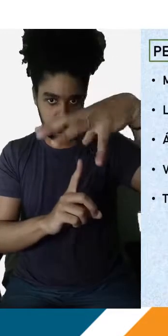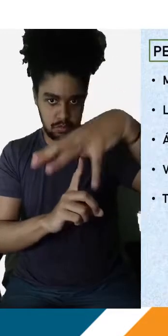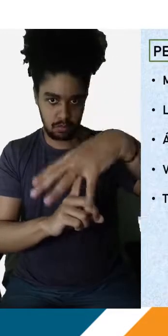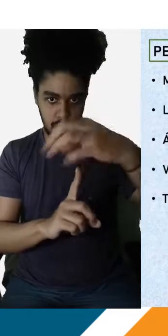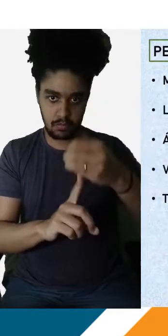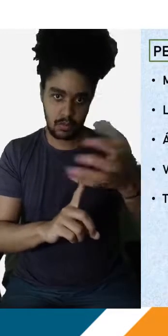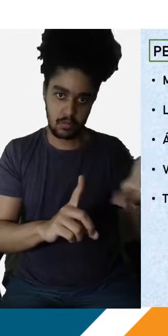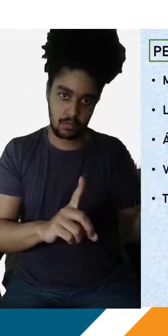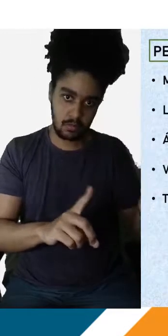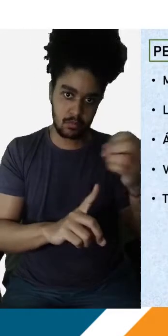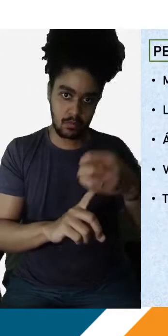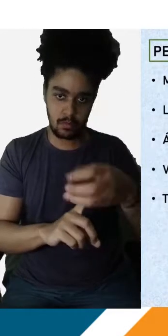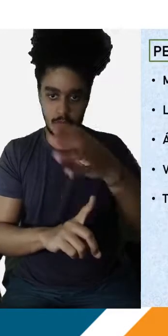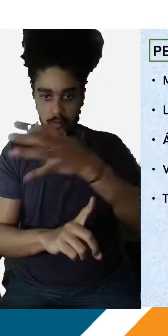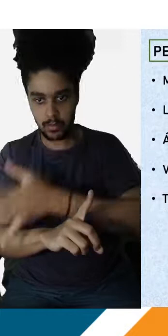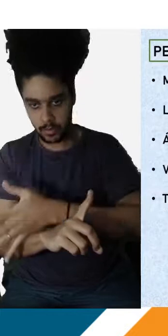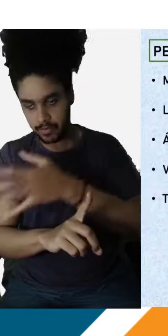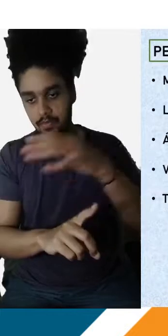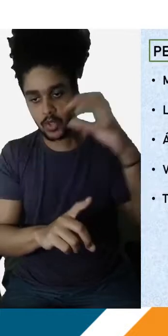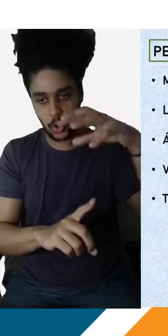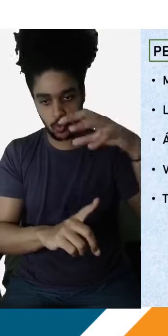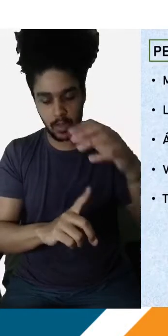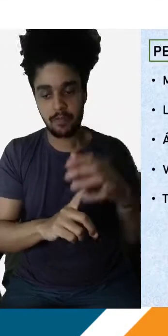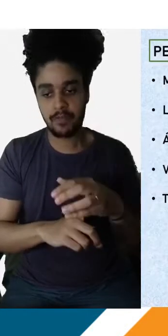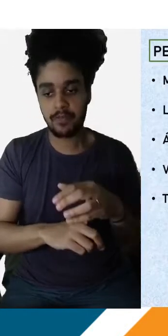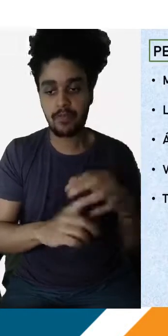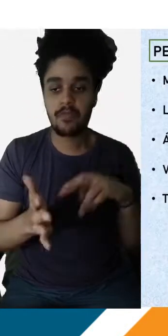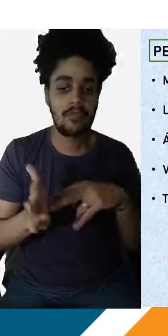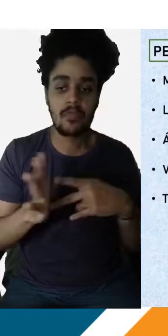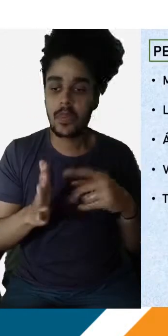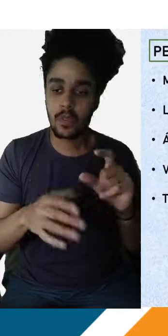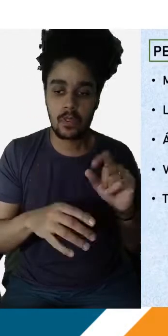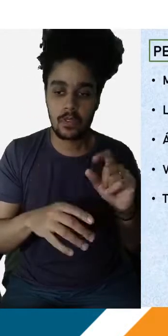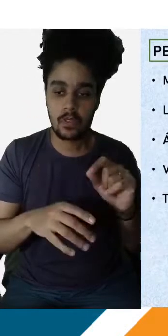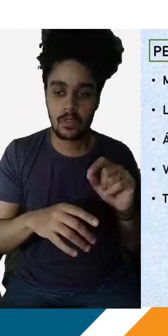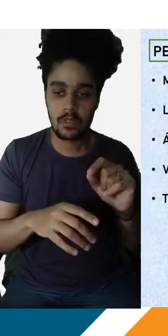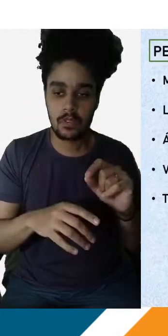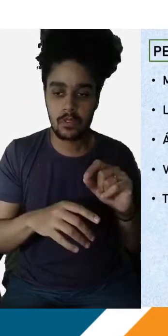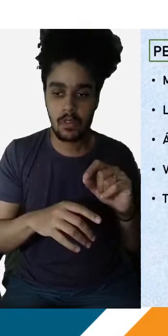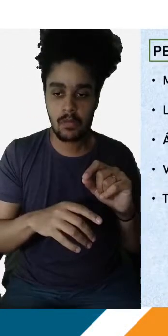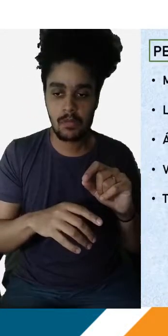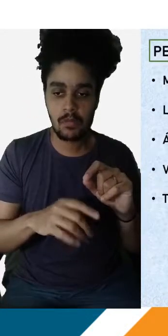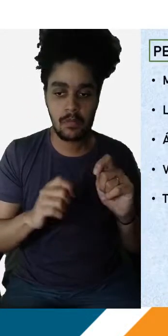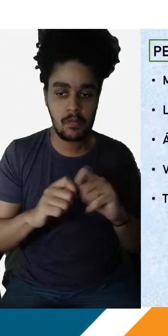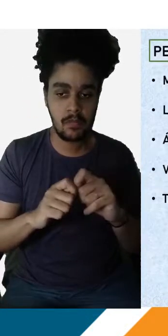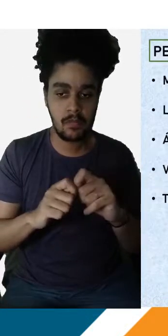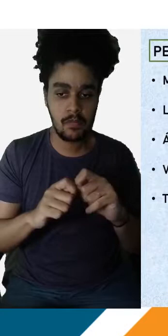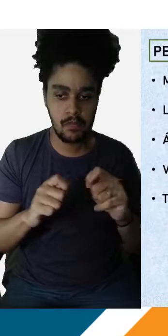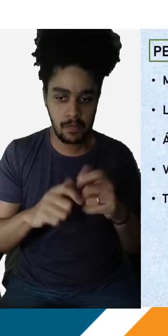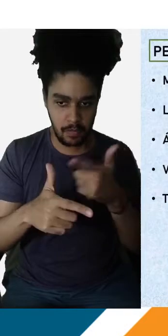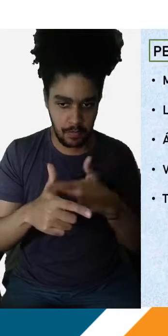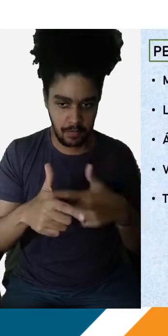parte vai cair para esse lado, a outra parte vai cair para esse lado. Ou seja, além de estar fazendo a